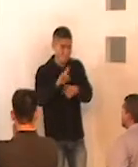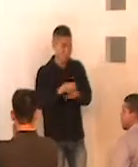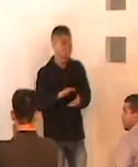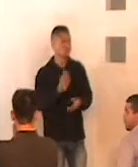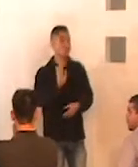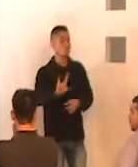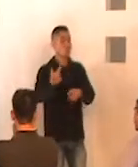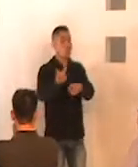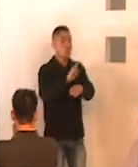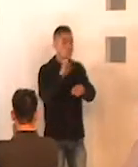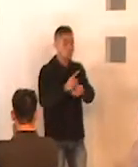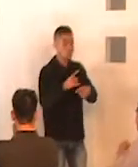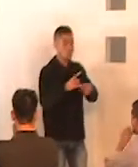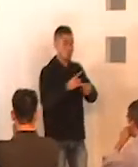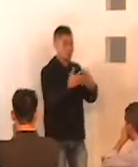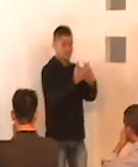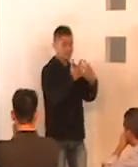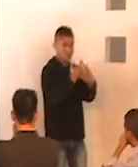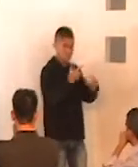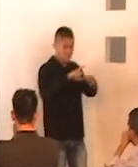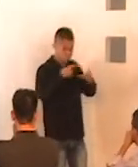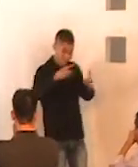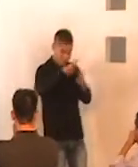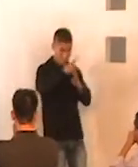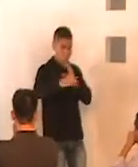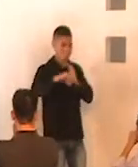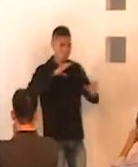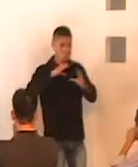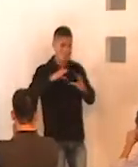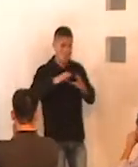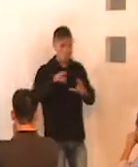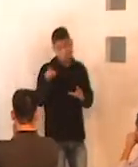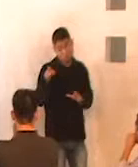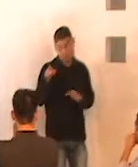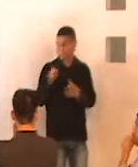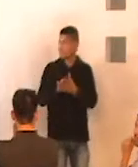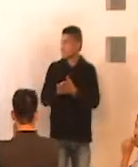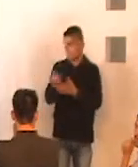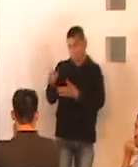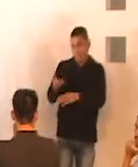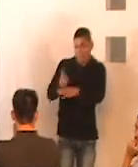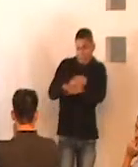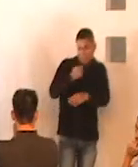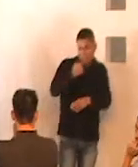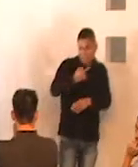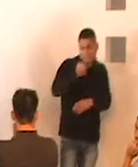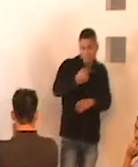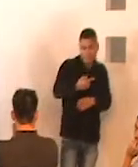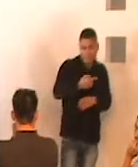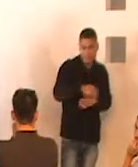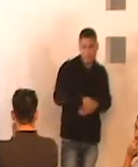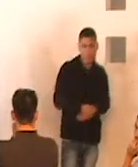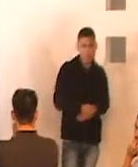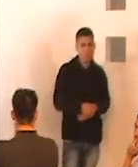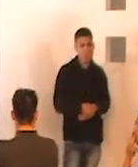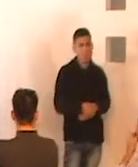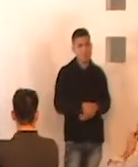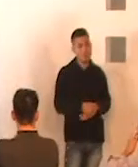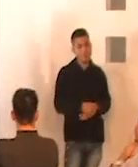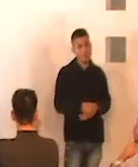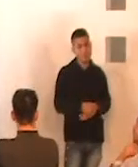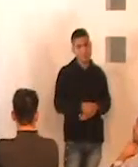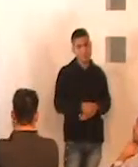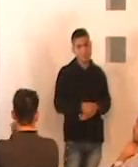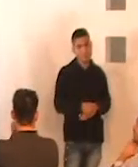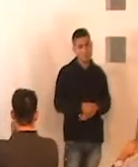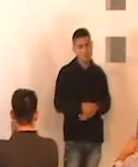sistemas aumentativos y alternativos de comunicación? Porque digamos que tú estableces claramente algo que a mí me parece muy importante,